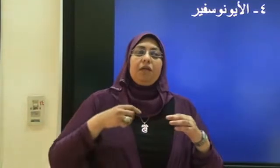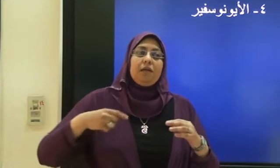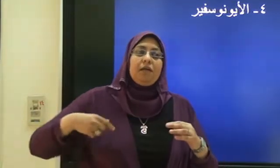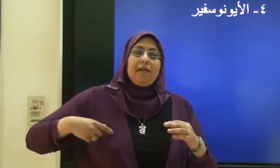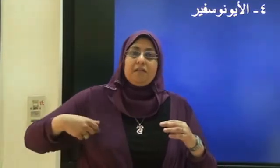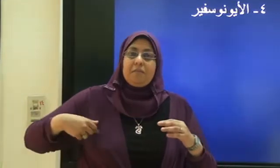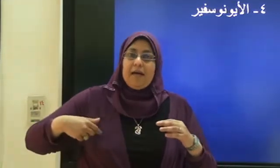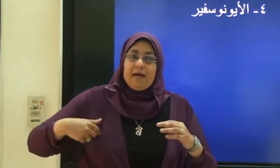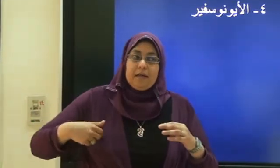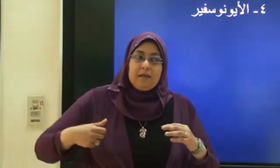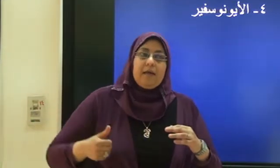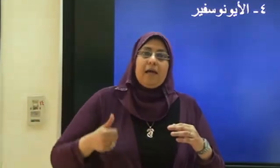واسمها